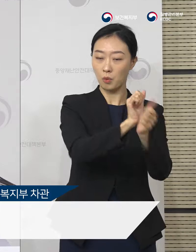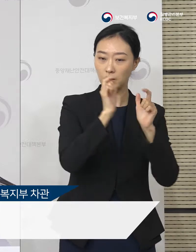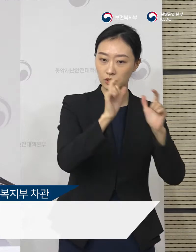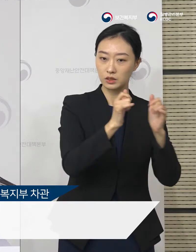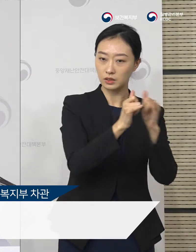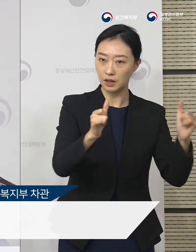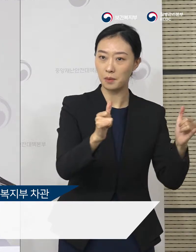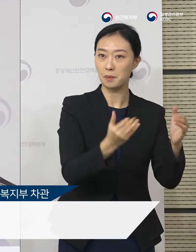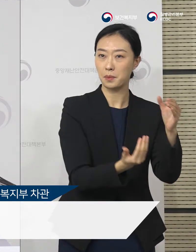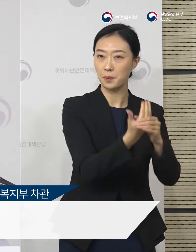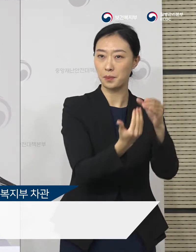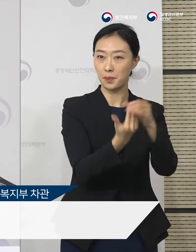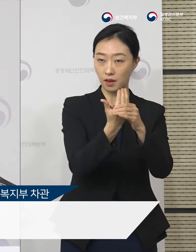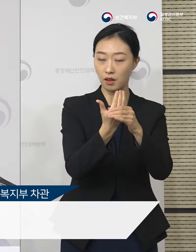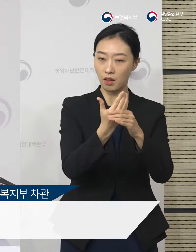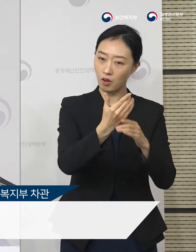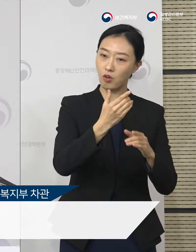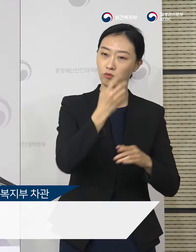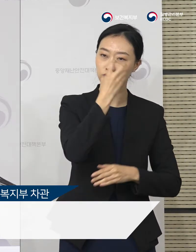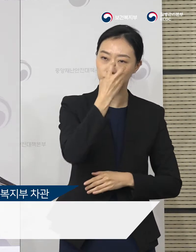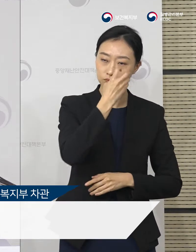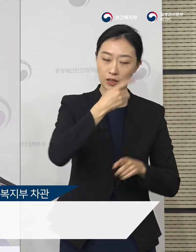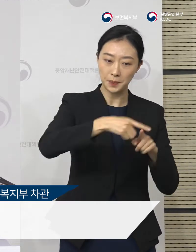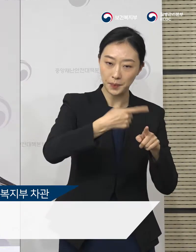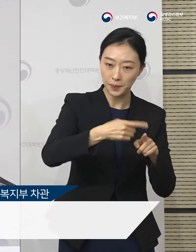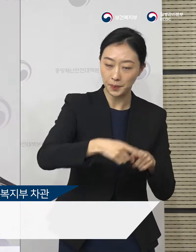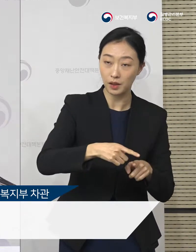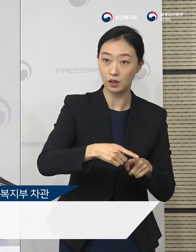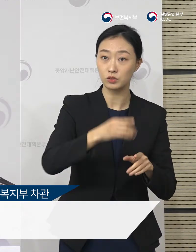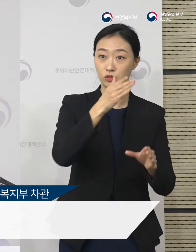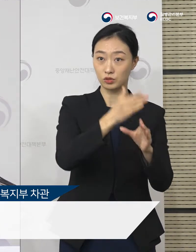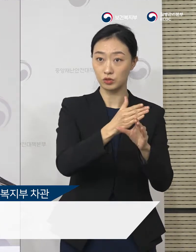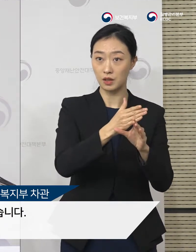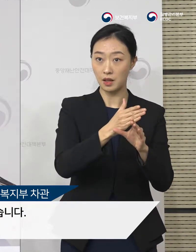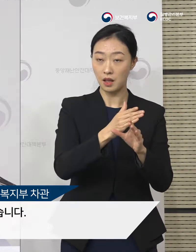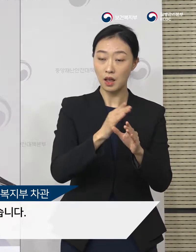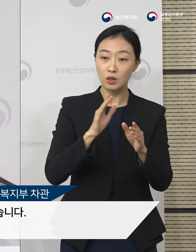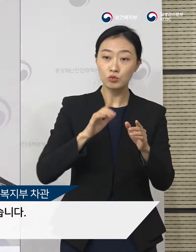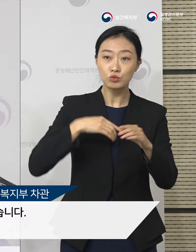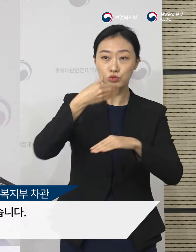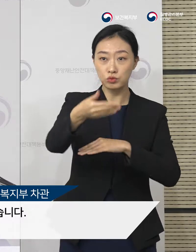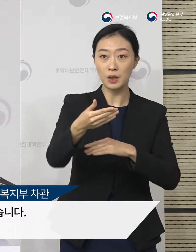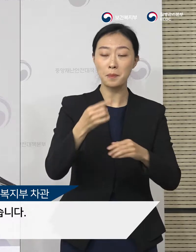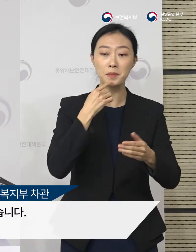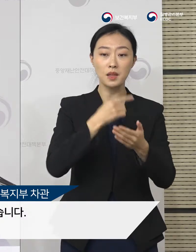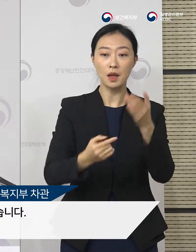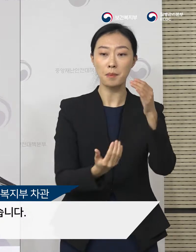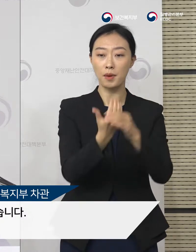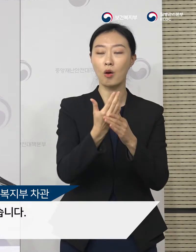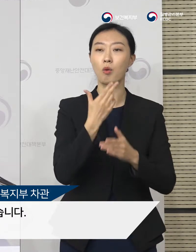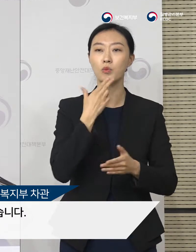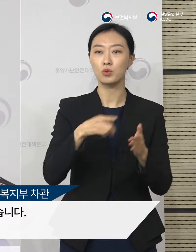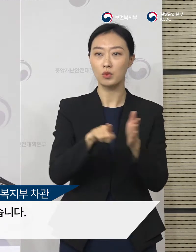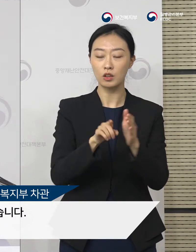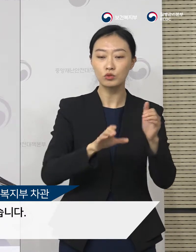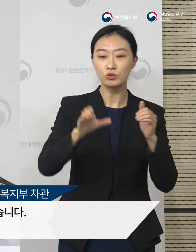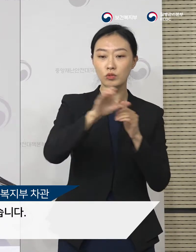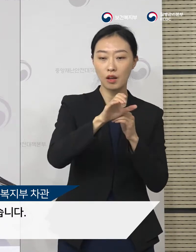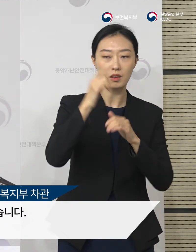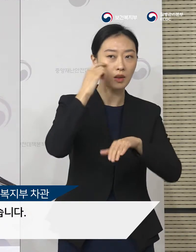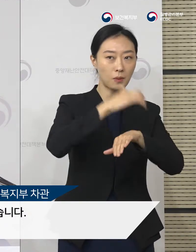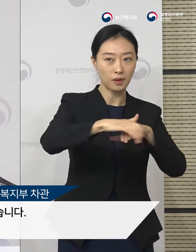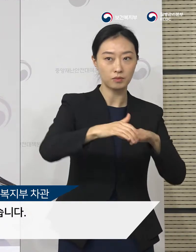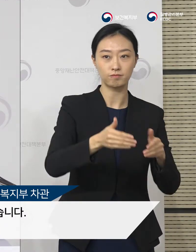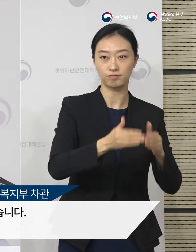대해 엄중하게 상황을 분석하고 있으며 발생할 수 있는 피해를 최소화하기 위한 추가적인 조치들을 논의하고